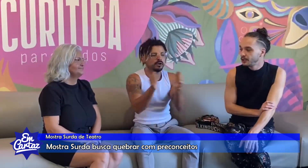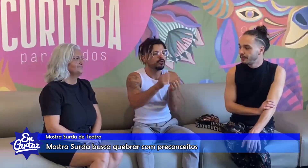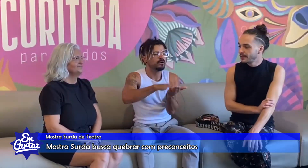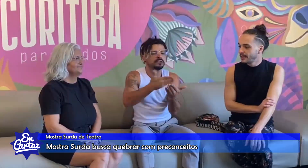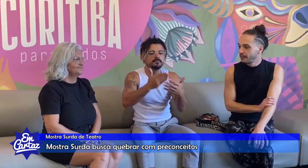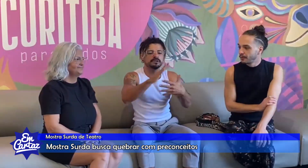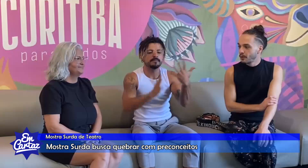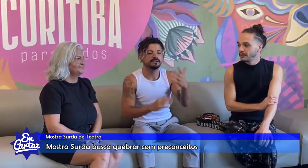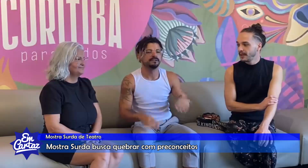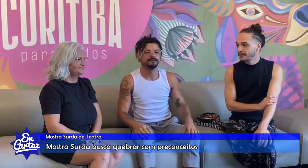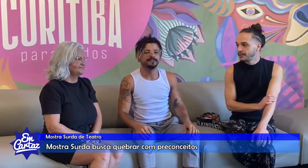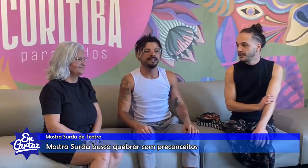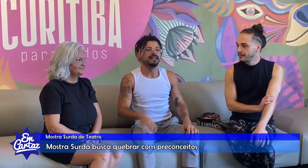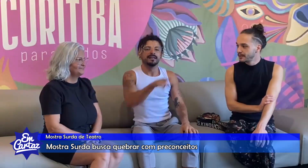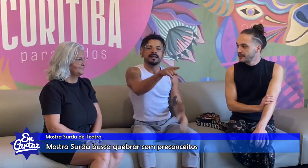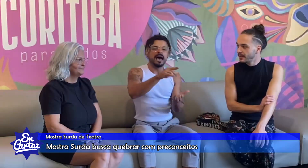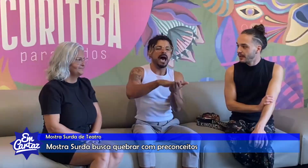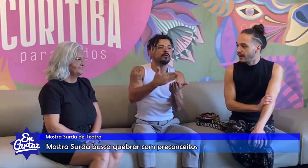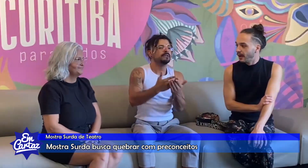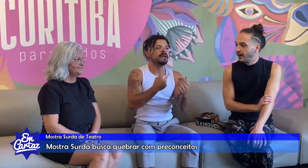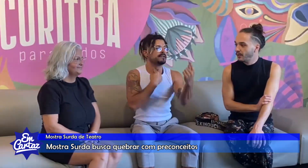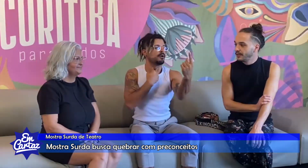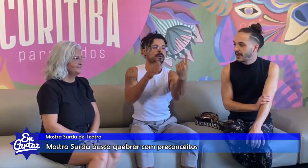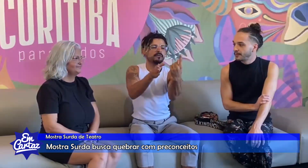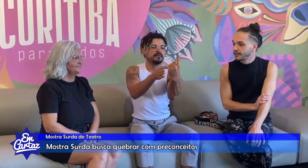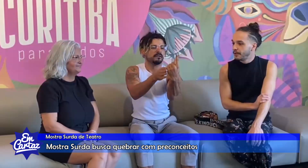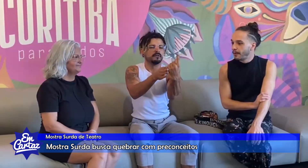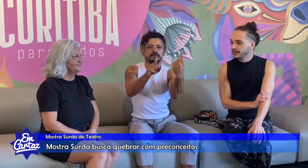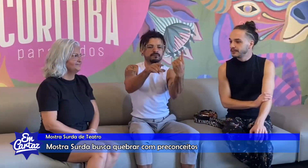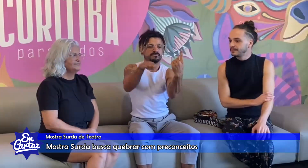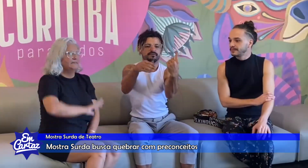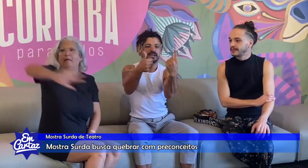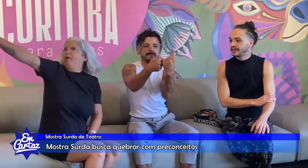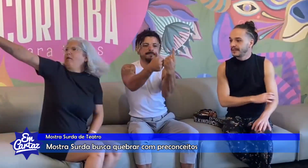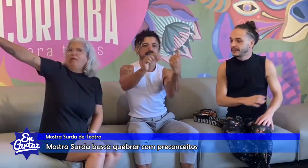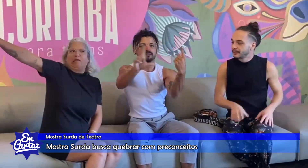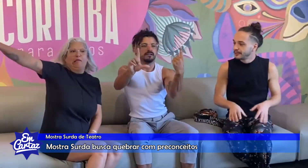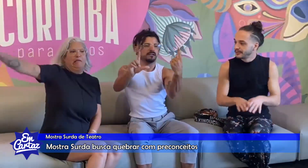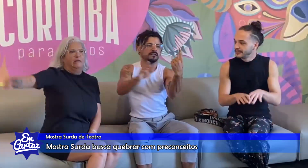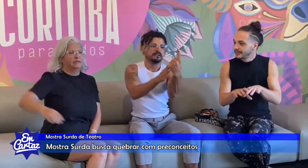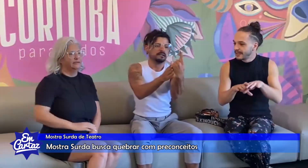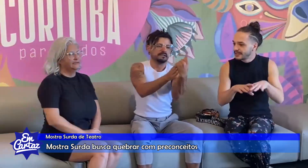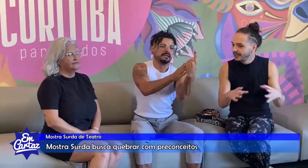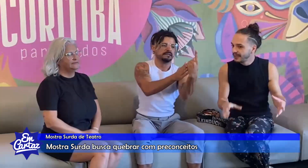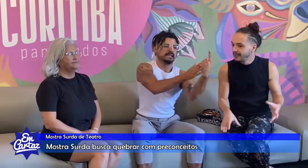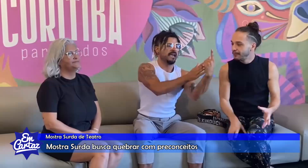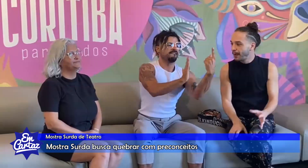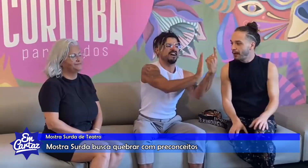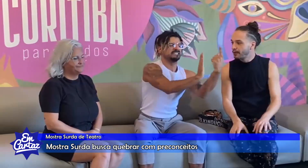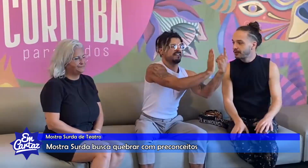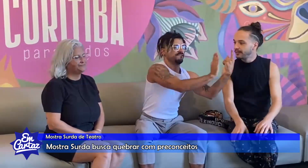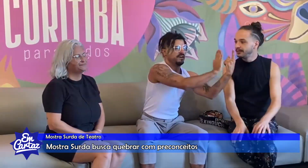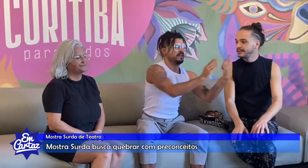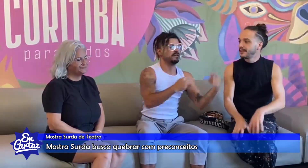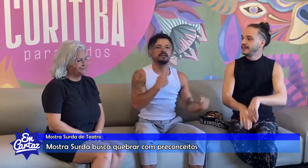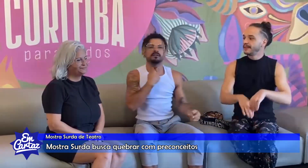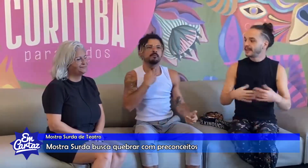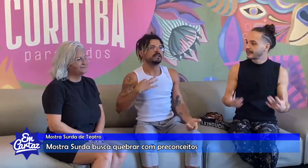por exemplo, com o intérprete de Libras. O intérprete não pode estar dentro da cena ali no palco, ele vai estar cada